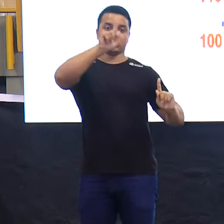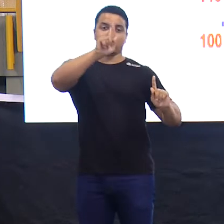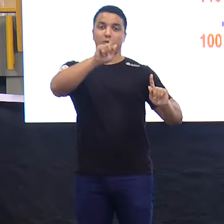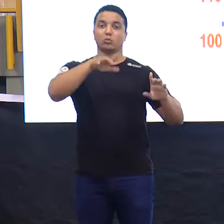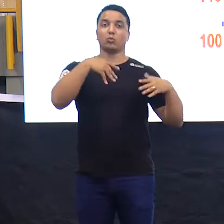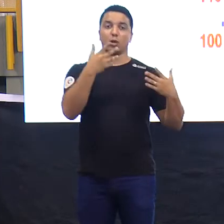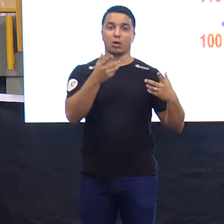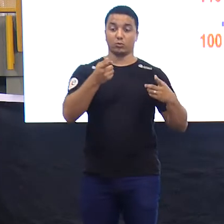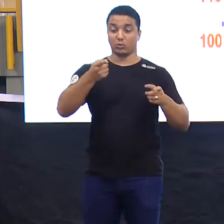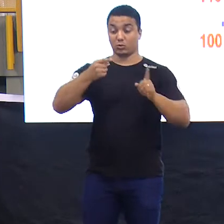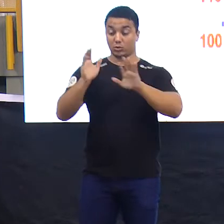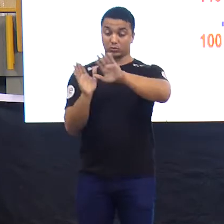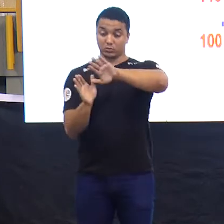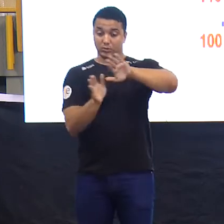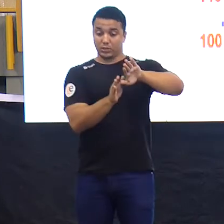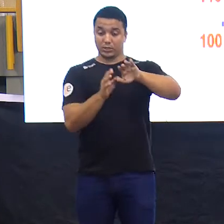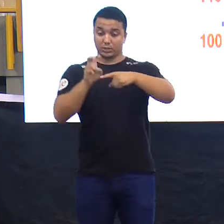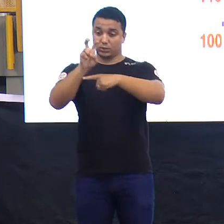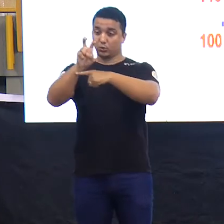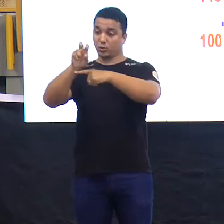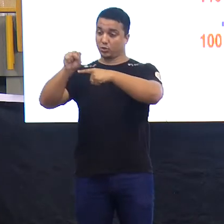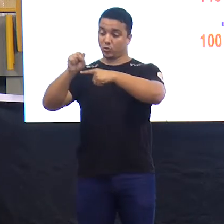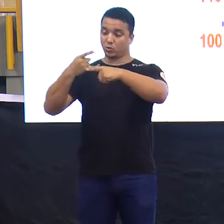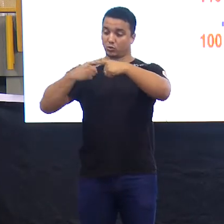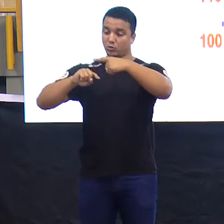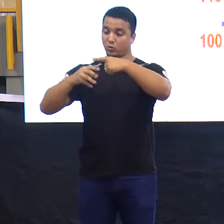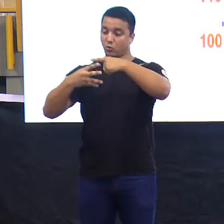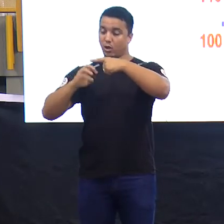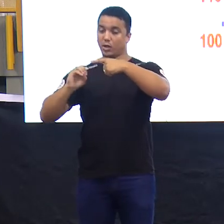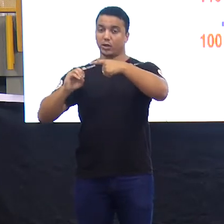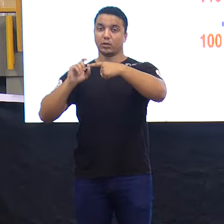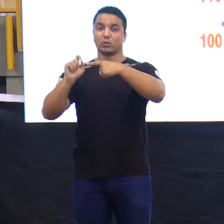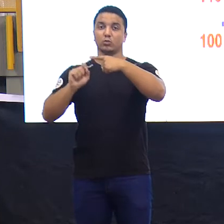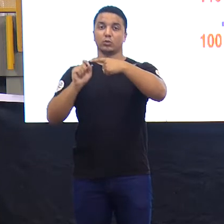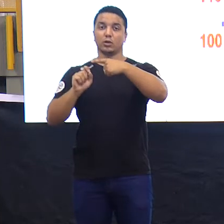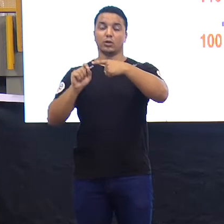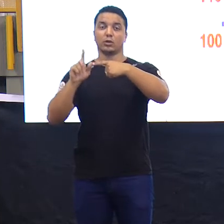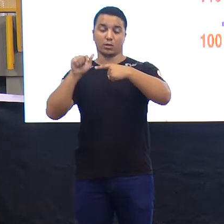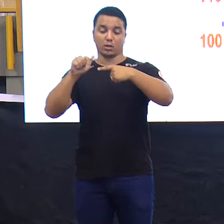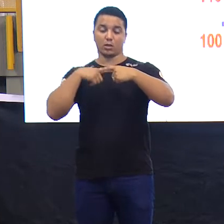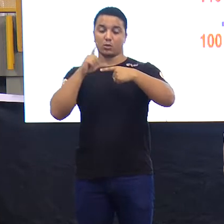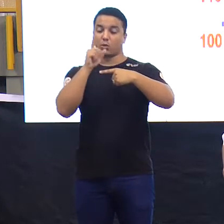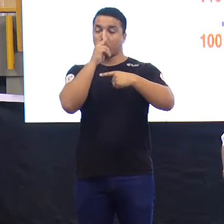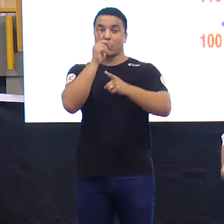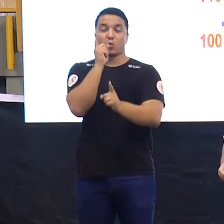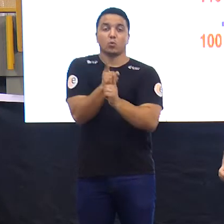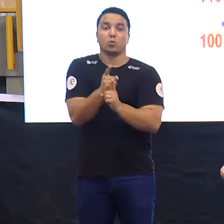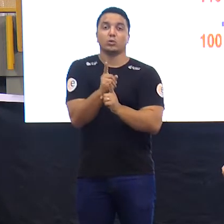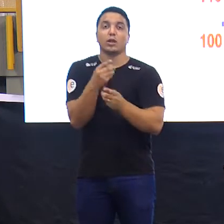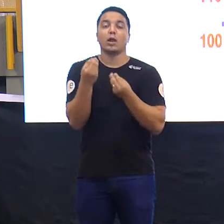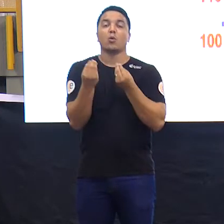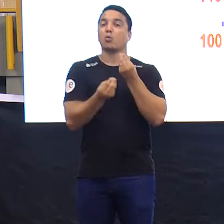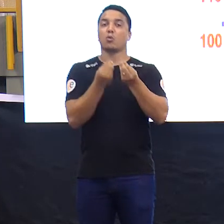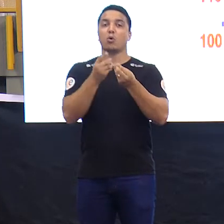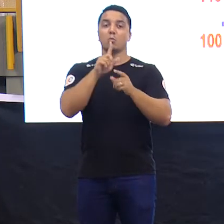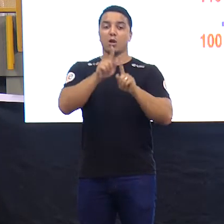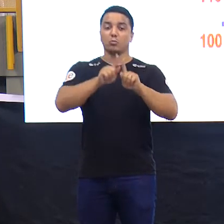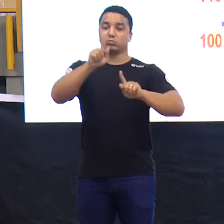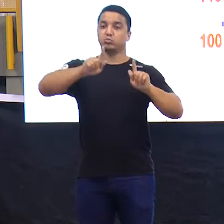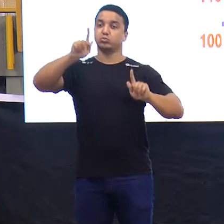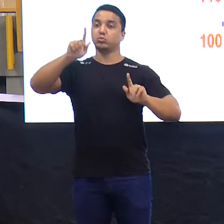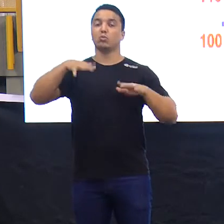crescimento. E quando eu peguei 58 sobre 40, eu descobri para quanto que ele